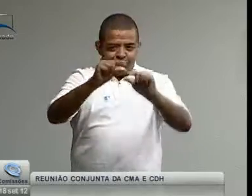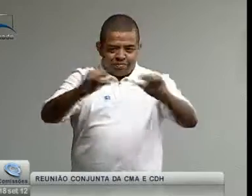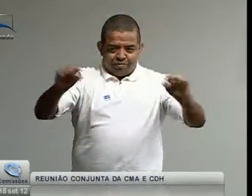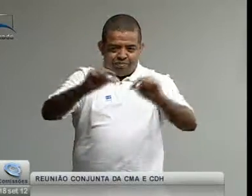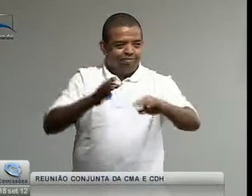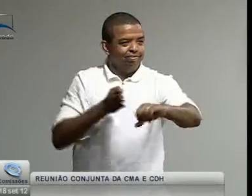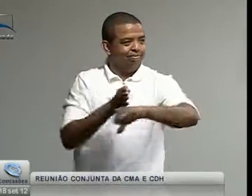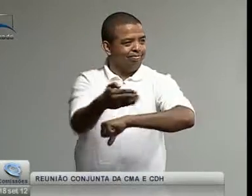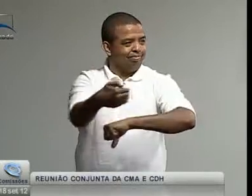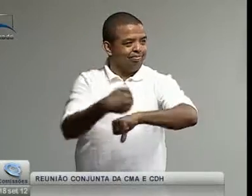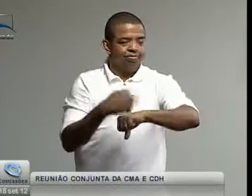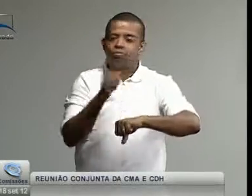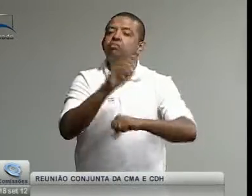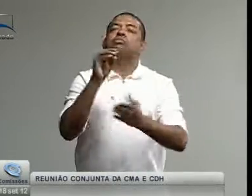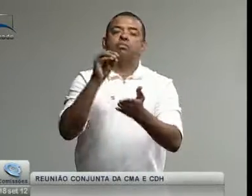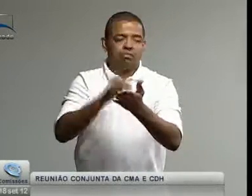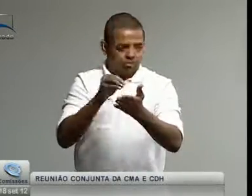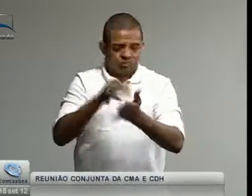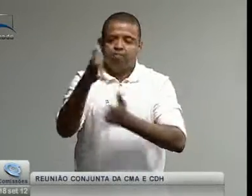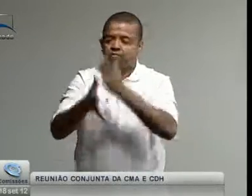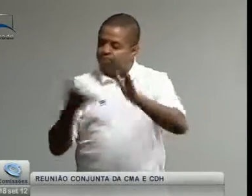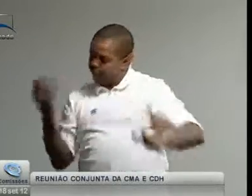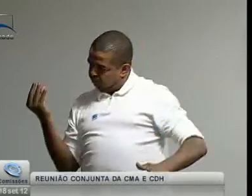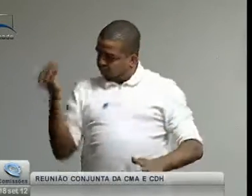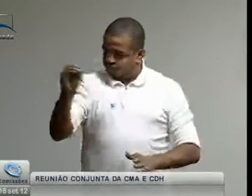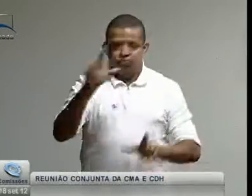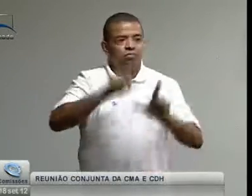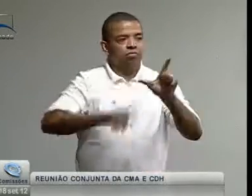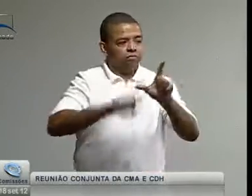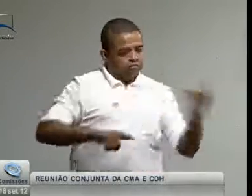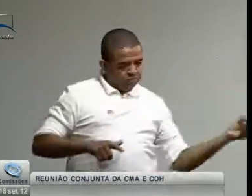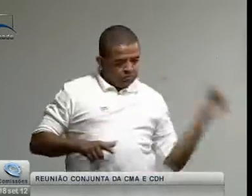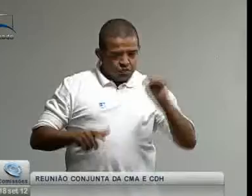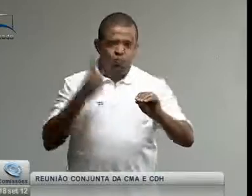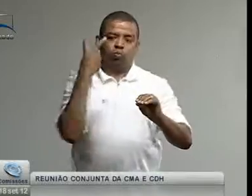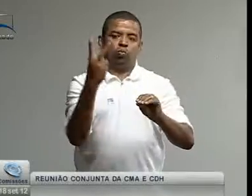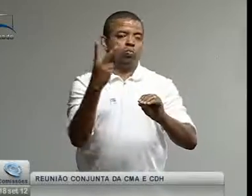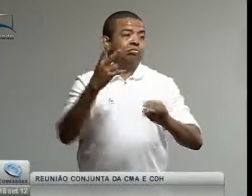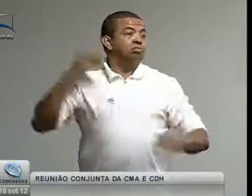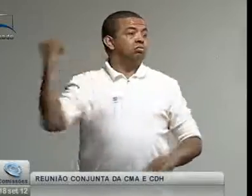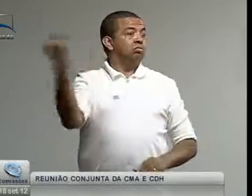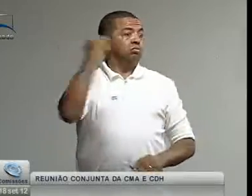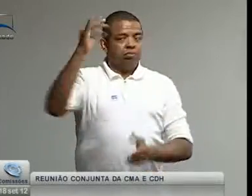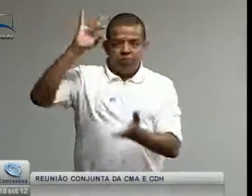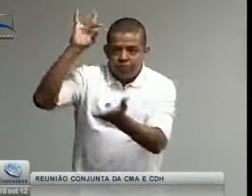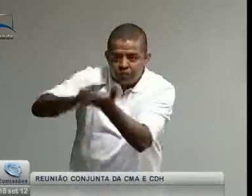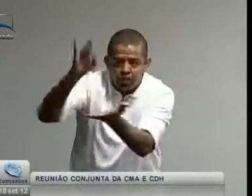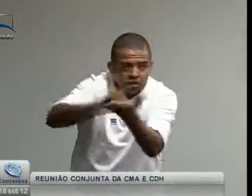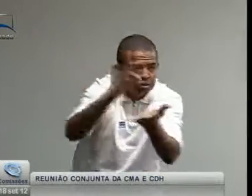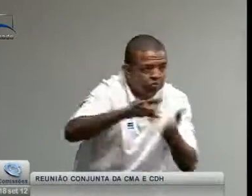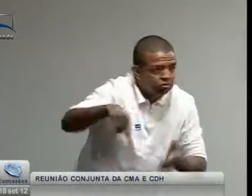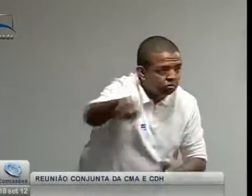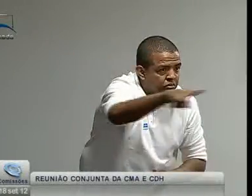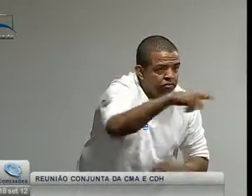surda, com respeito à acessibilidade. Sim, falta, falta sim, intérpretes, faltam muito, de verdade,